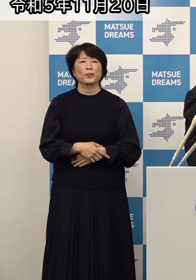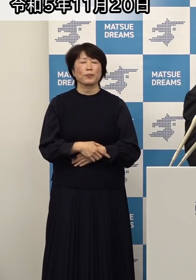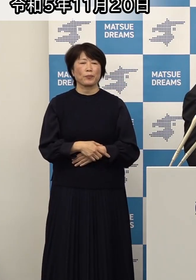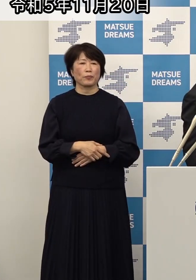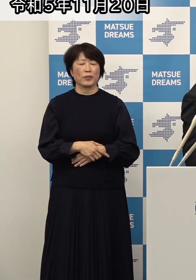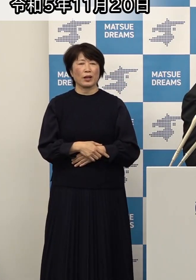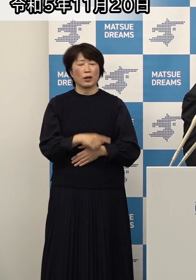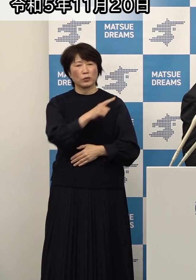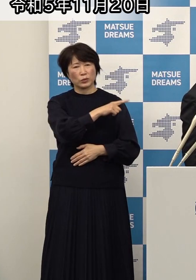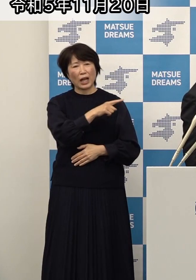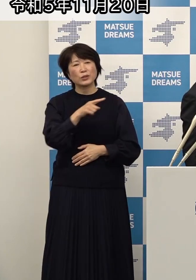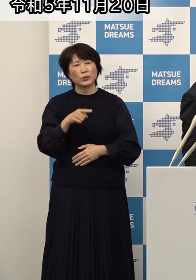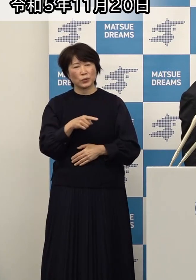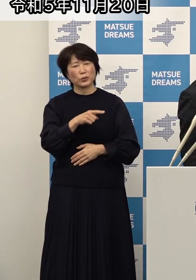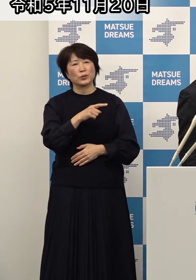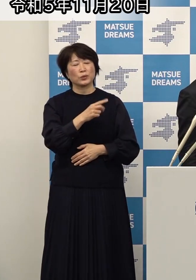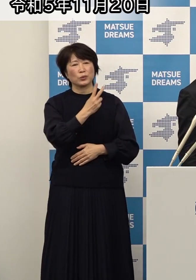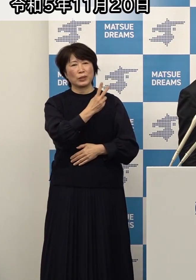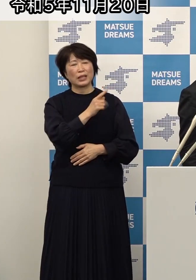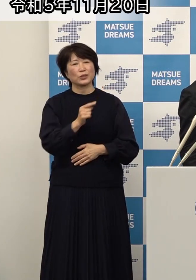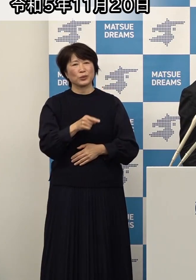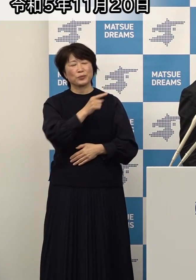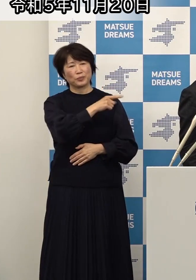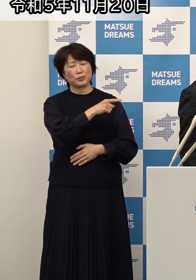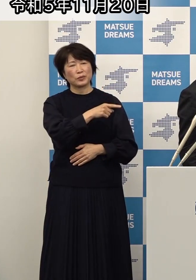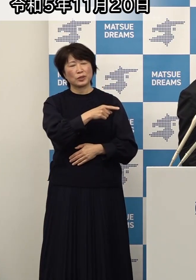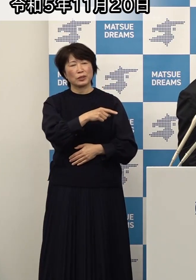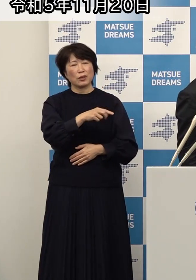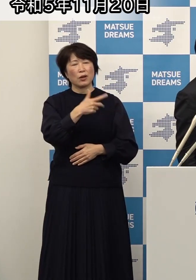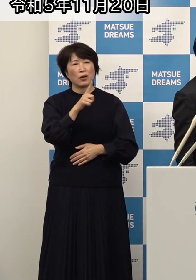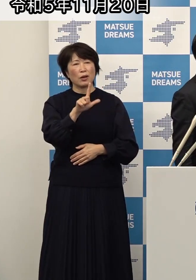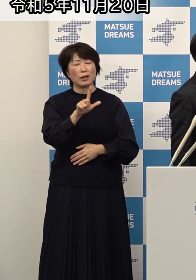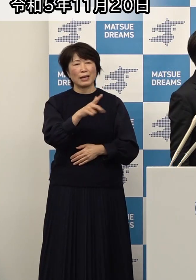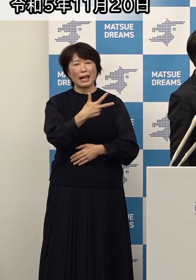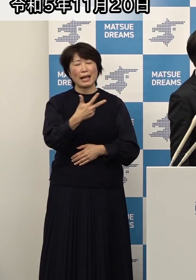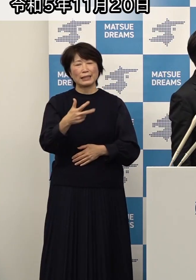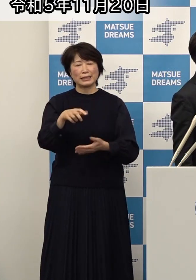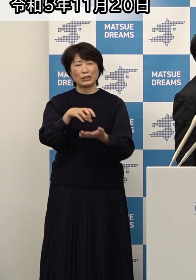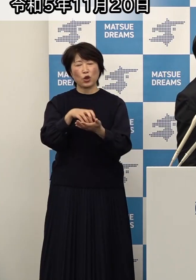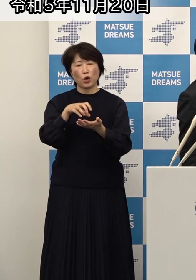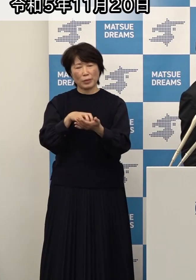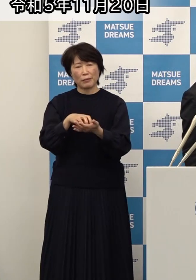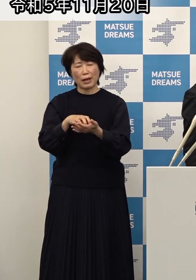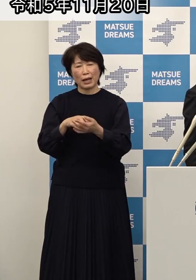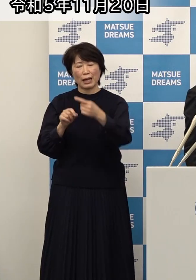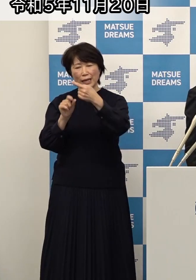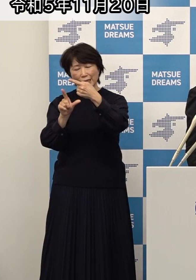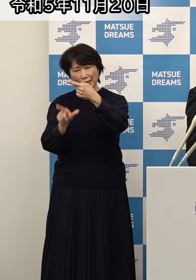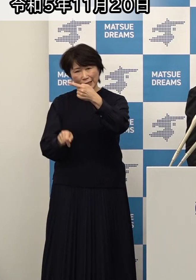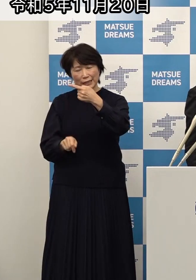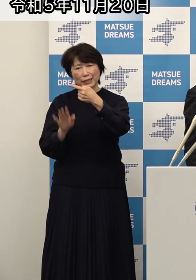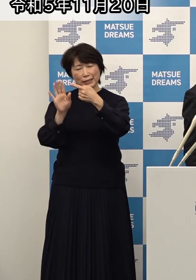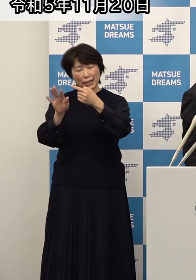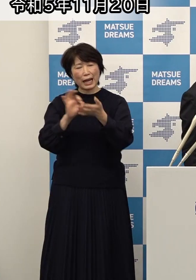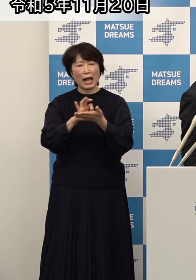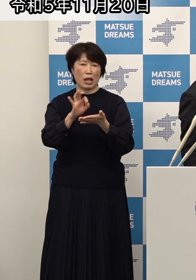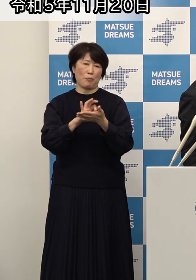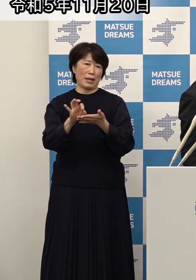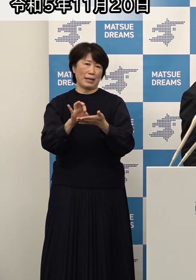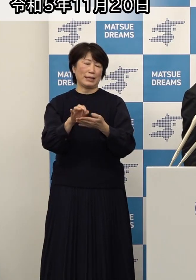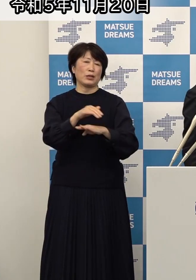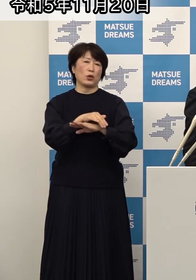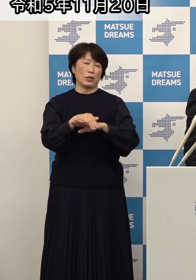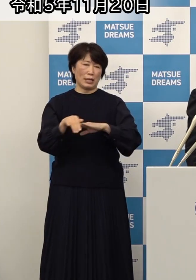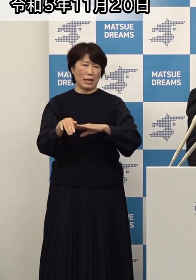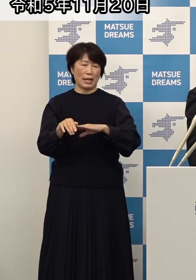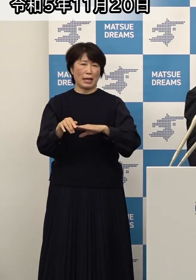これらこの2つのですね、レジゴミ袋につきましては1月から販売を予定しております。それぞ